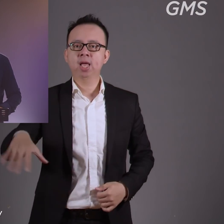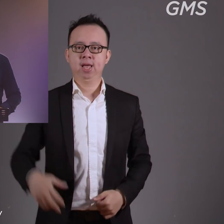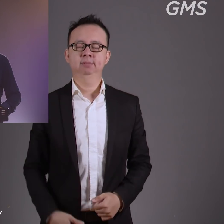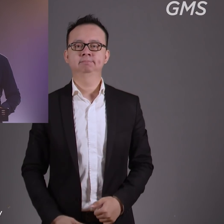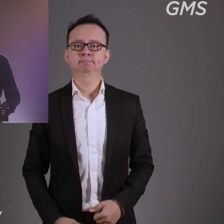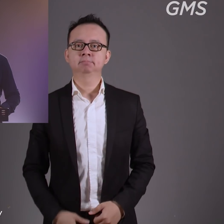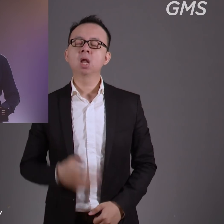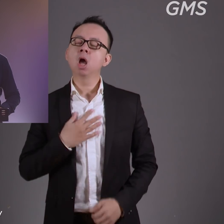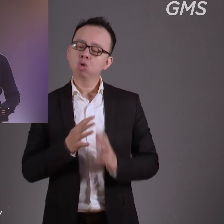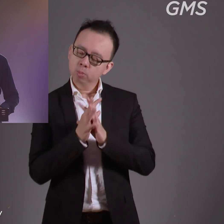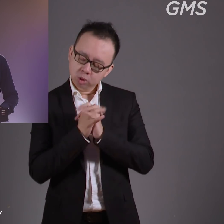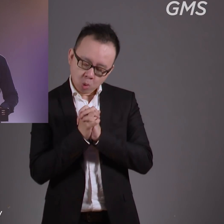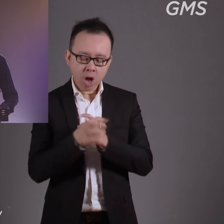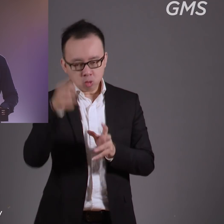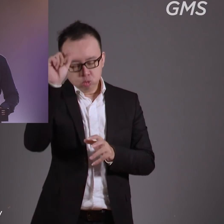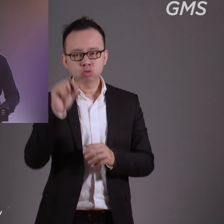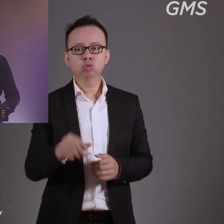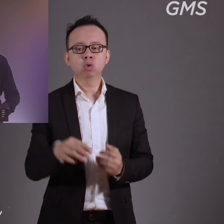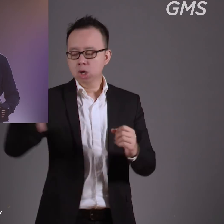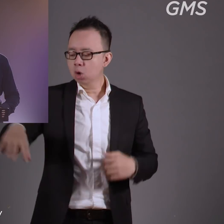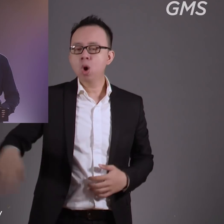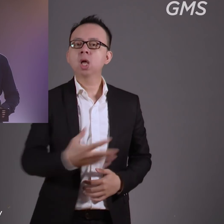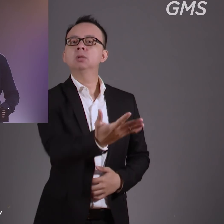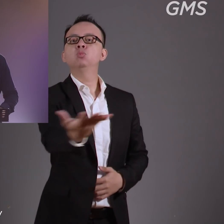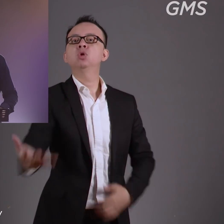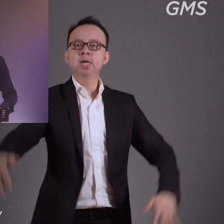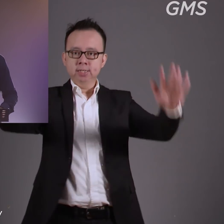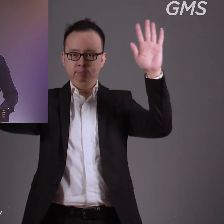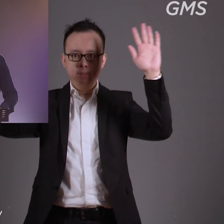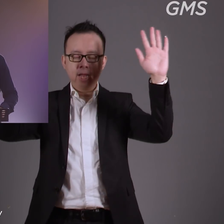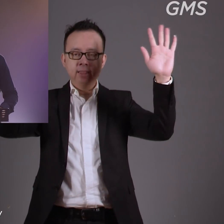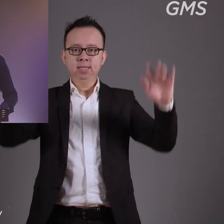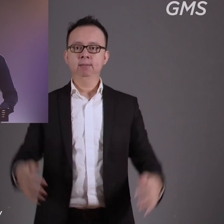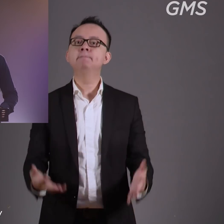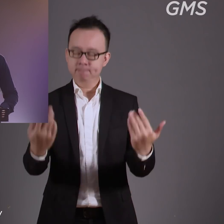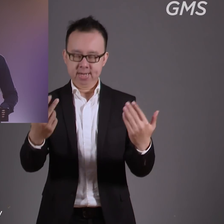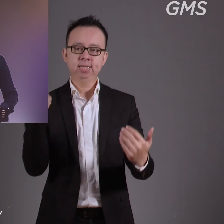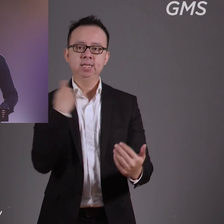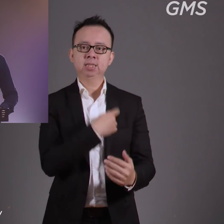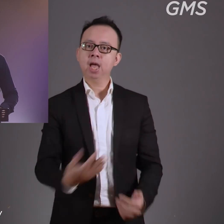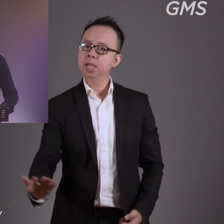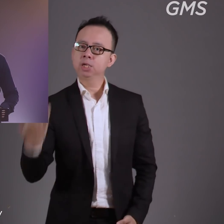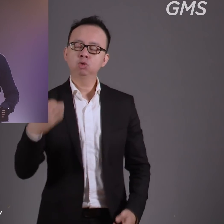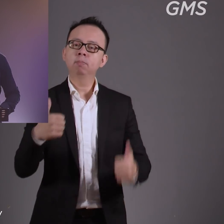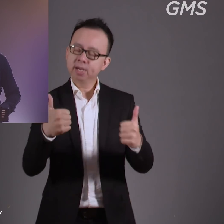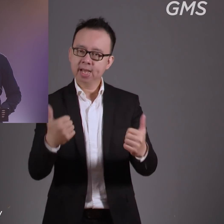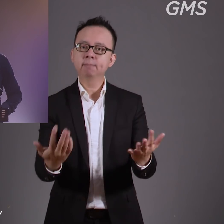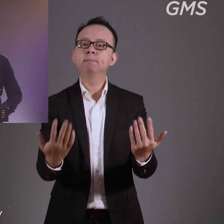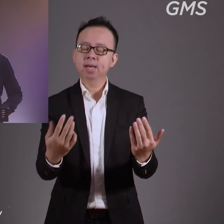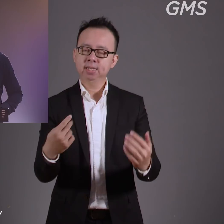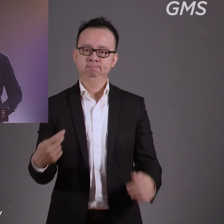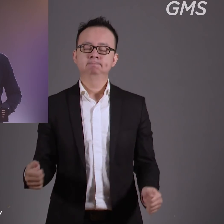Anda atau your family tree diberkati. Karena itu harus hidup benar ya. Mari dengan